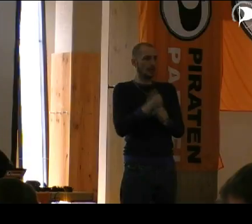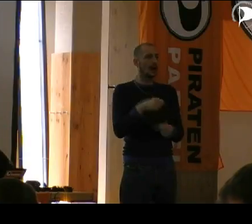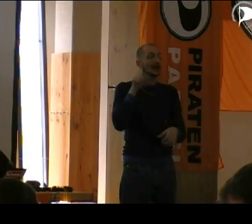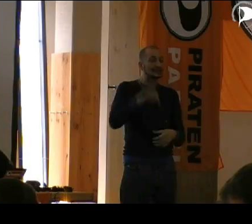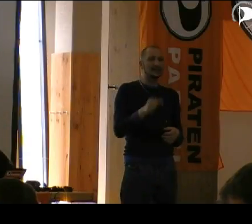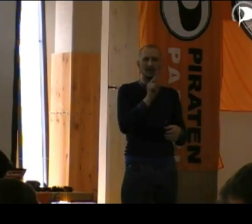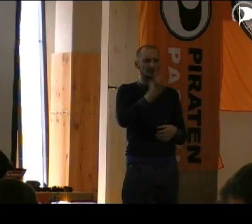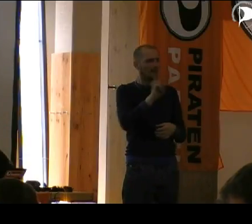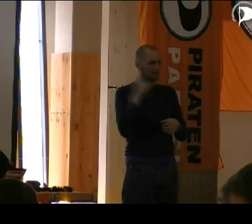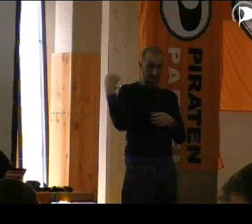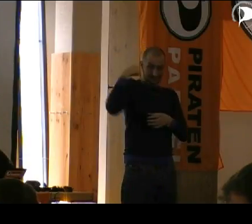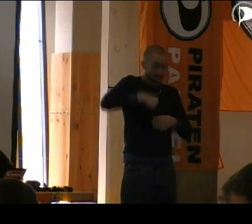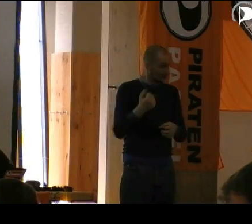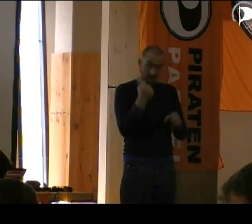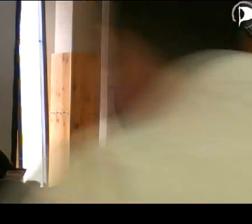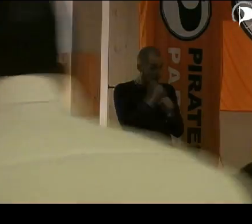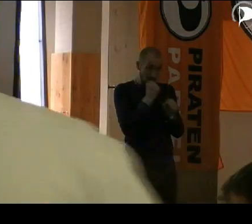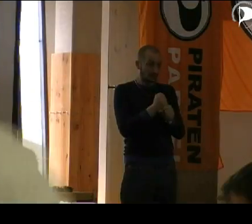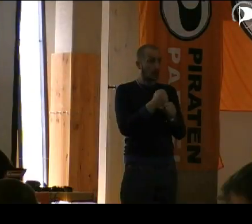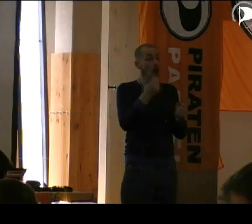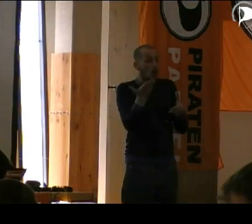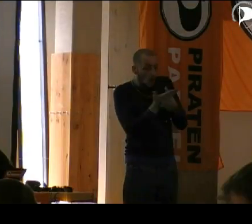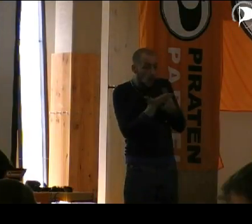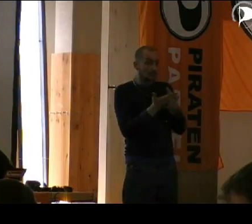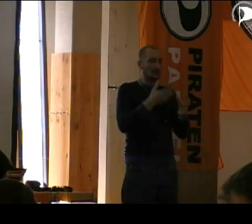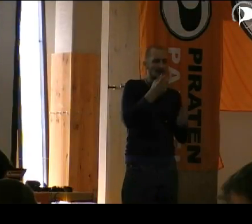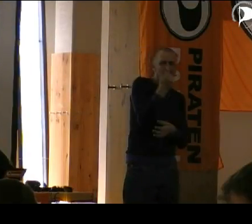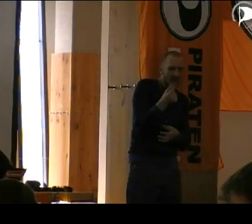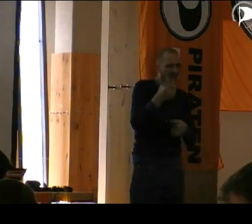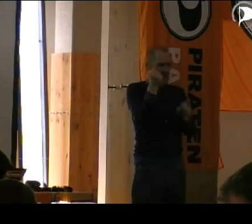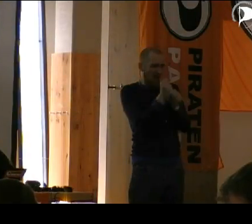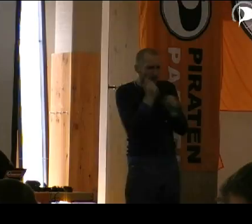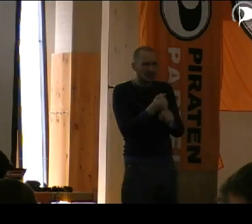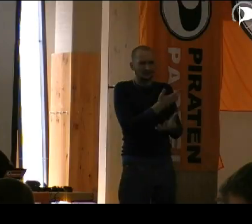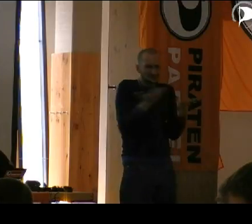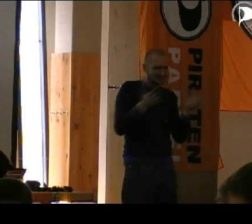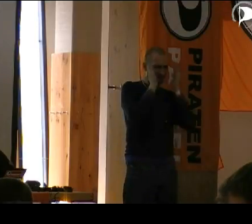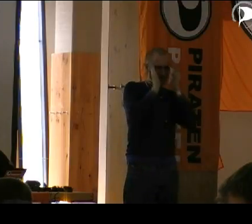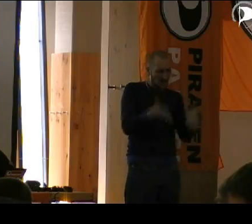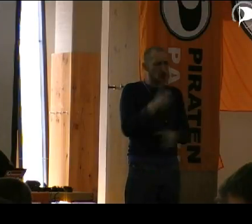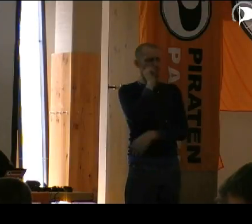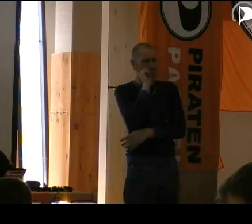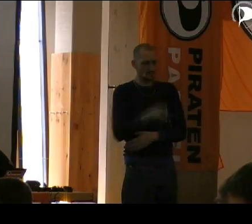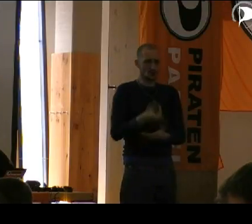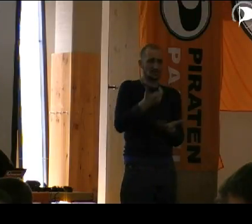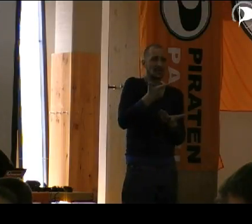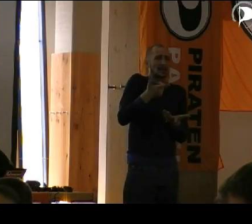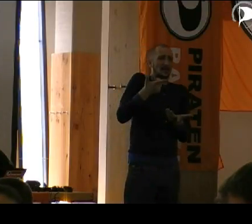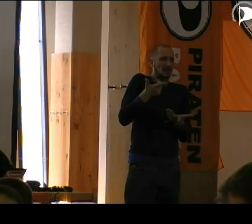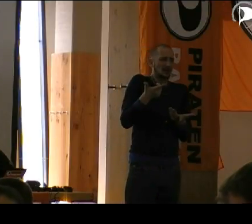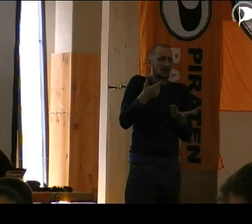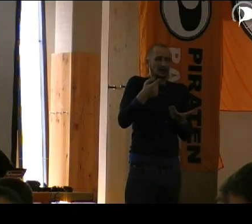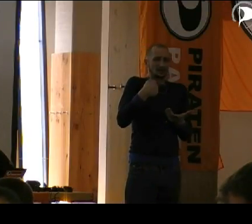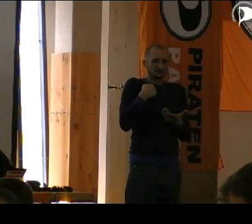getroffen zu arbeiten und belägen zu arbeiten mit geld sei aber dass dort an vertrauen einfach herrschen muss und nur ganz